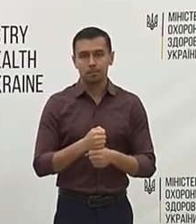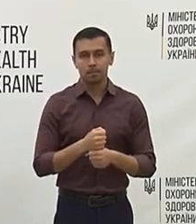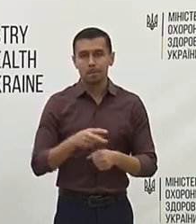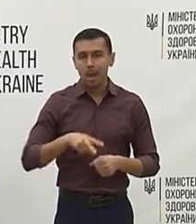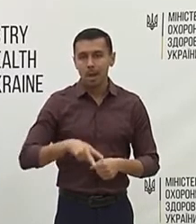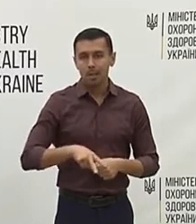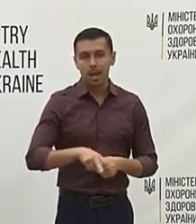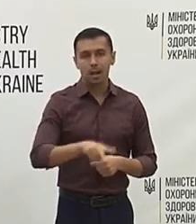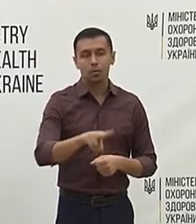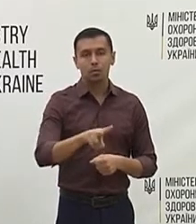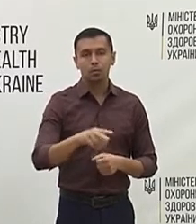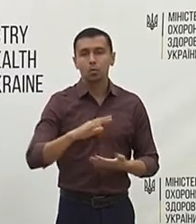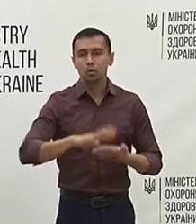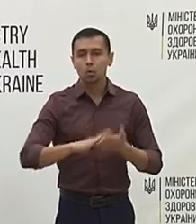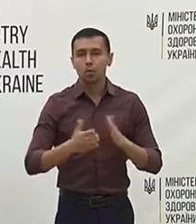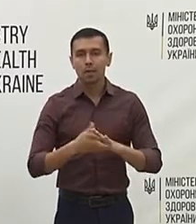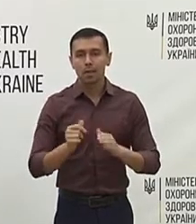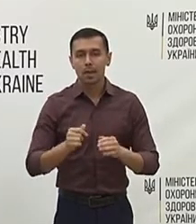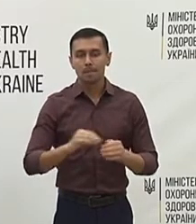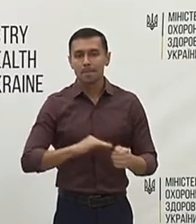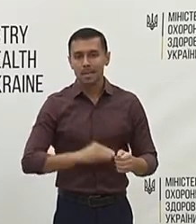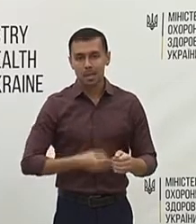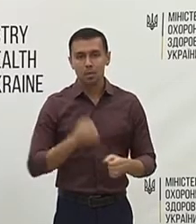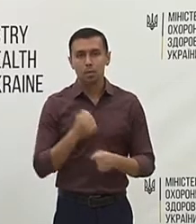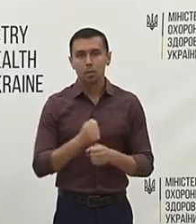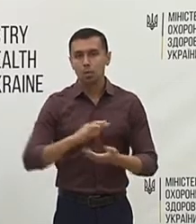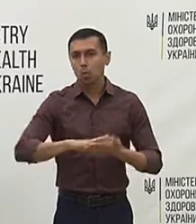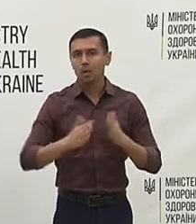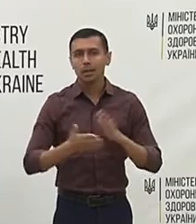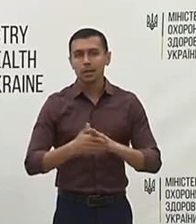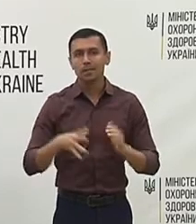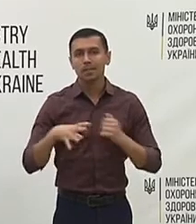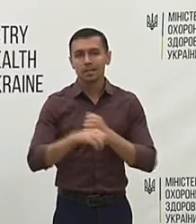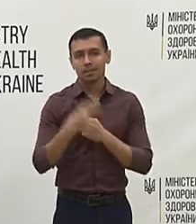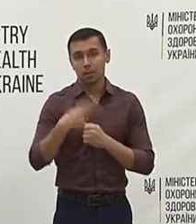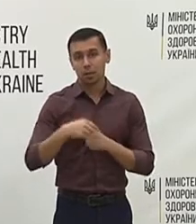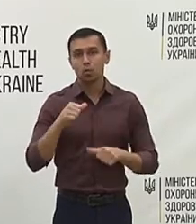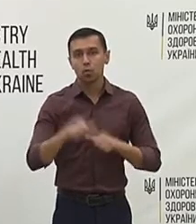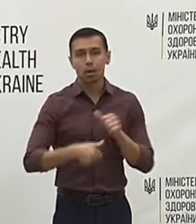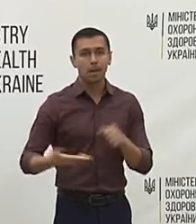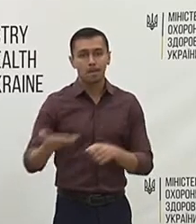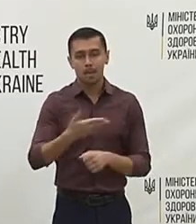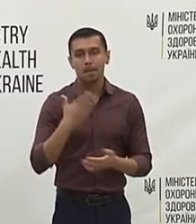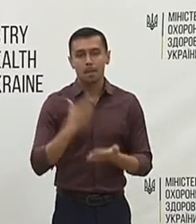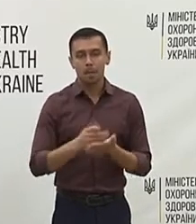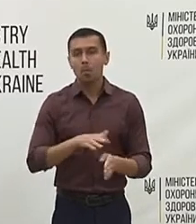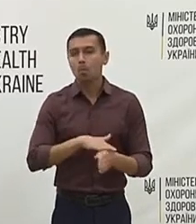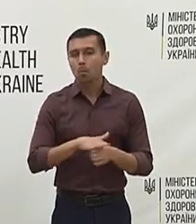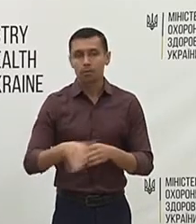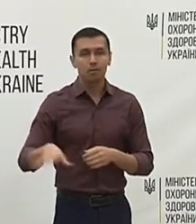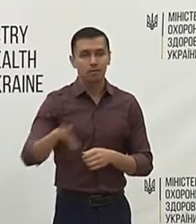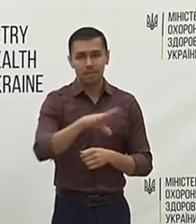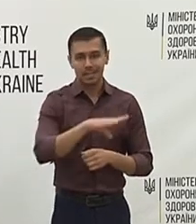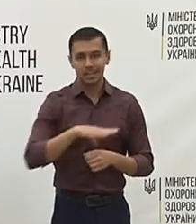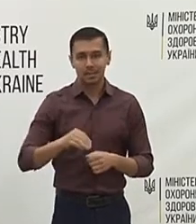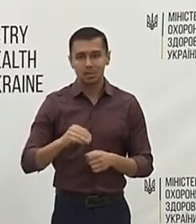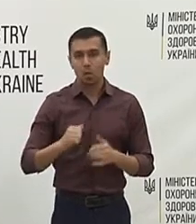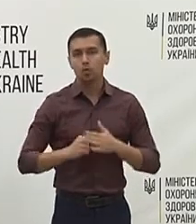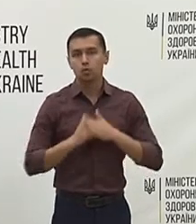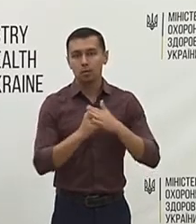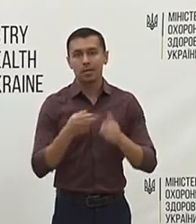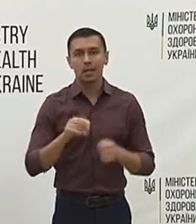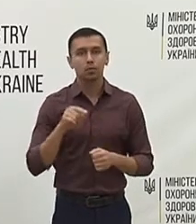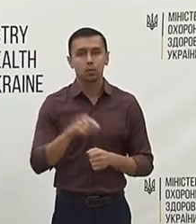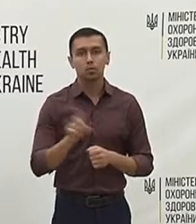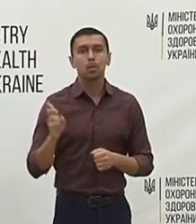Паралельно договір на підрядні роботи укладається в кінці 2020 року, і ми маємо повністю всі основи для